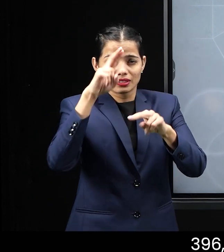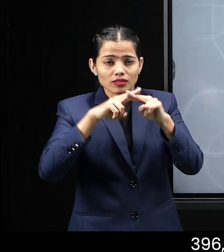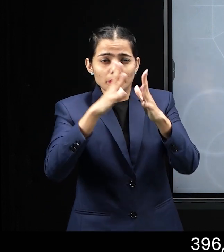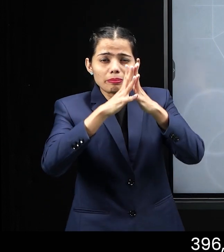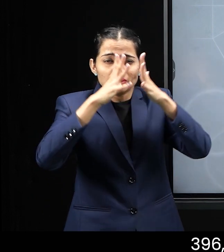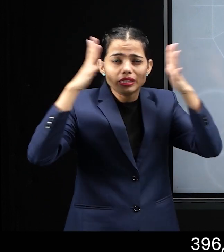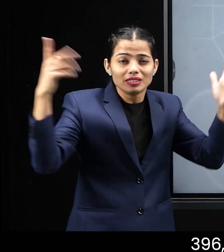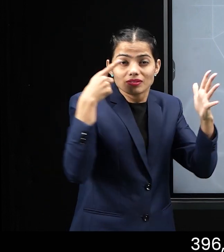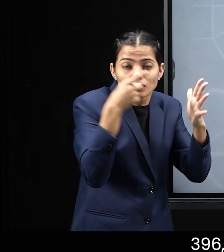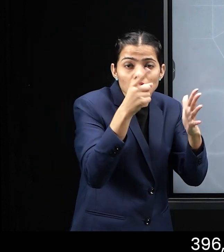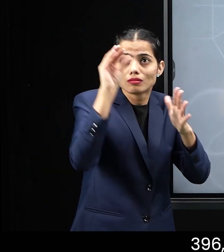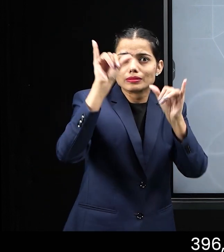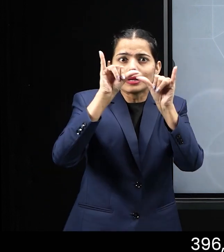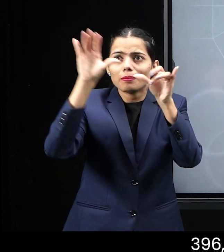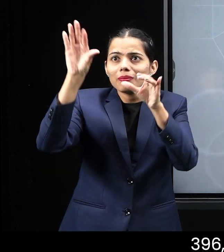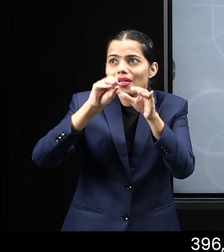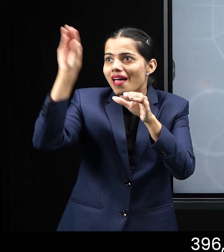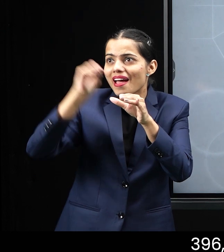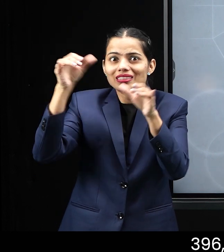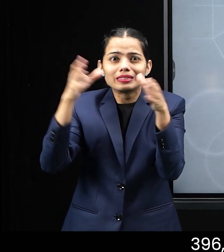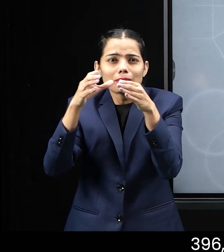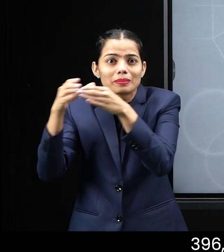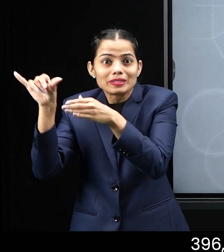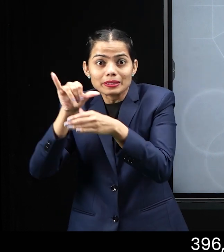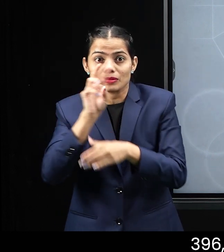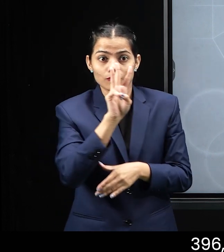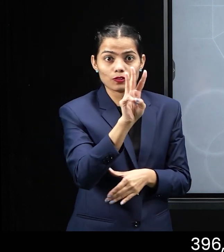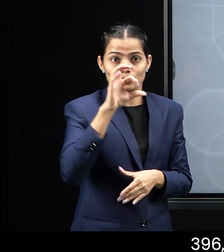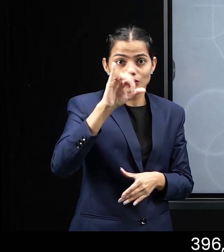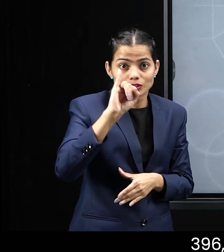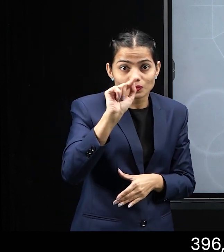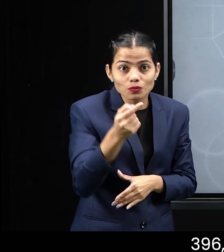396 504 ಮತ್ತು 636 ರ HCF ಅನ್ನು ಹುಡುಕಿ.